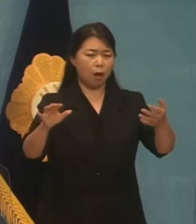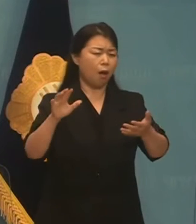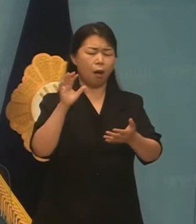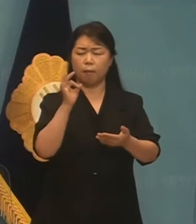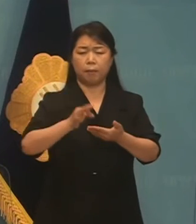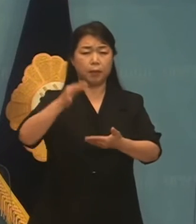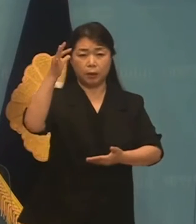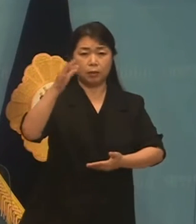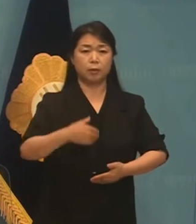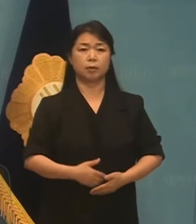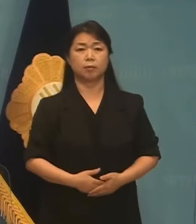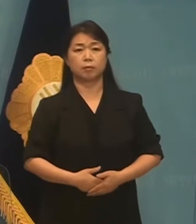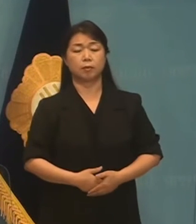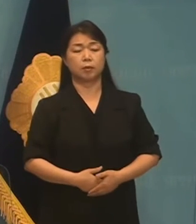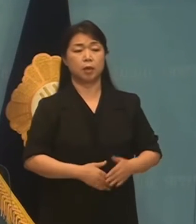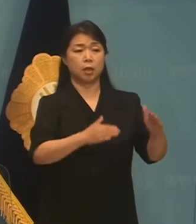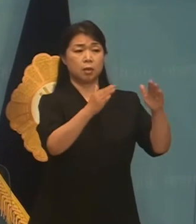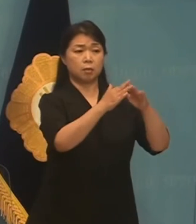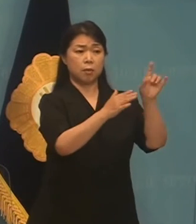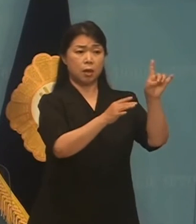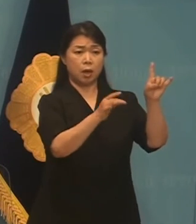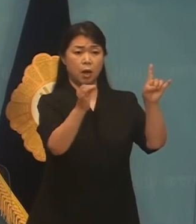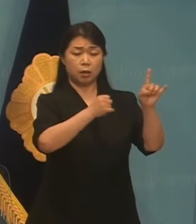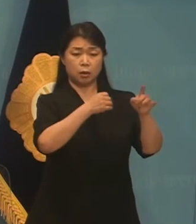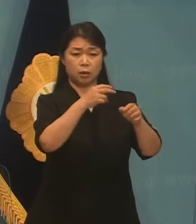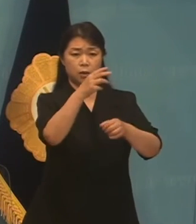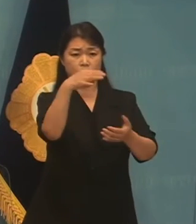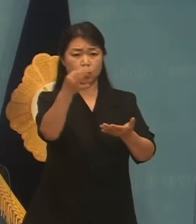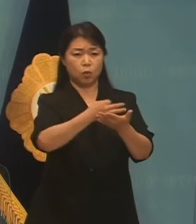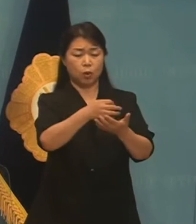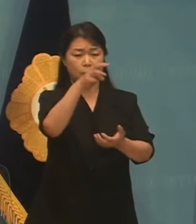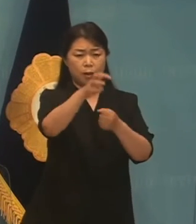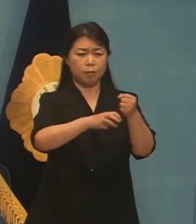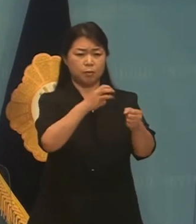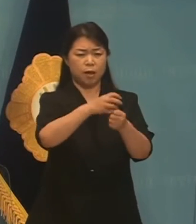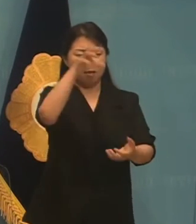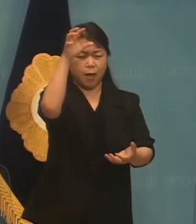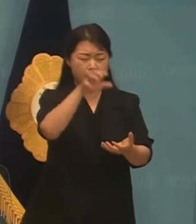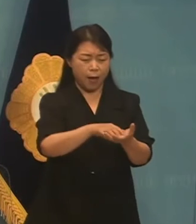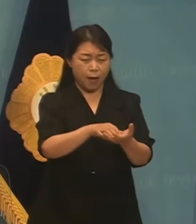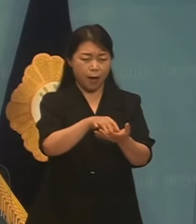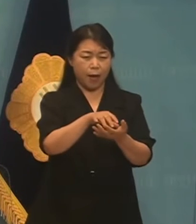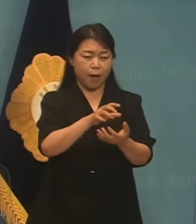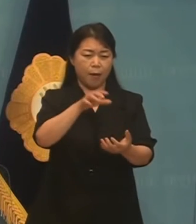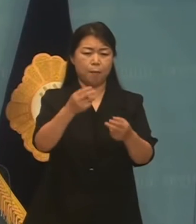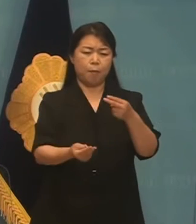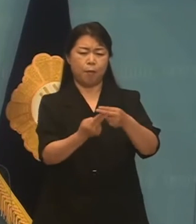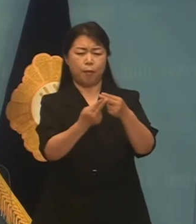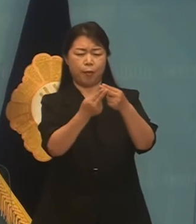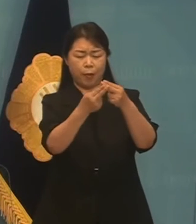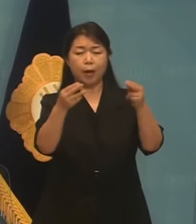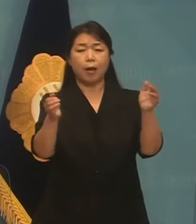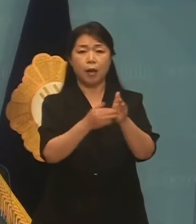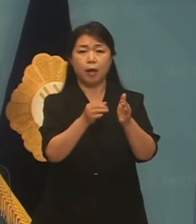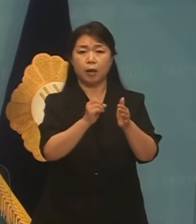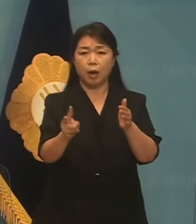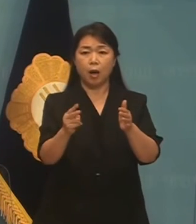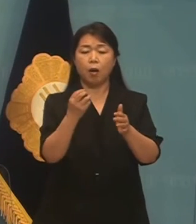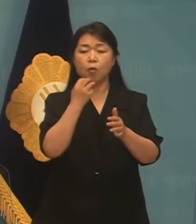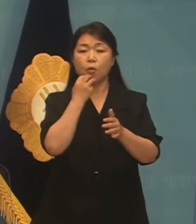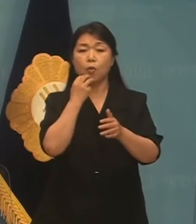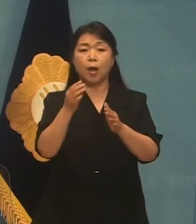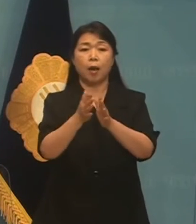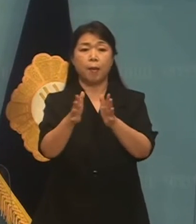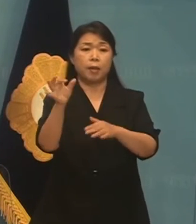비쌉니다. 한 가구 소득 30년치를 한 푼도 쓰지 않고 모아야 서울의 아파트를 살